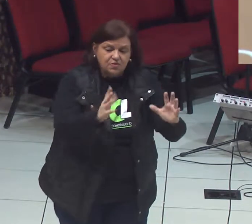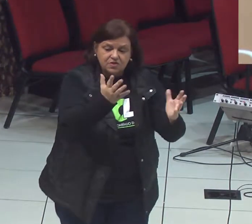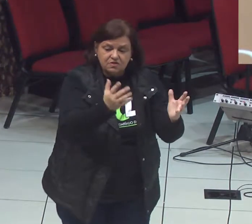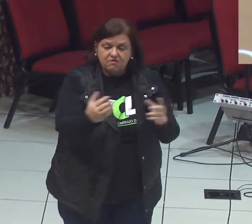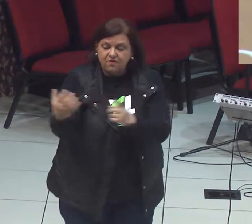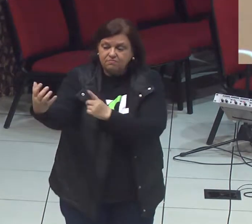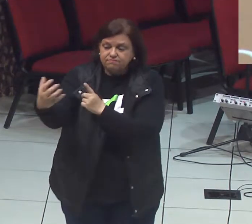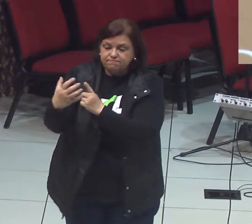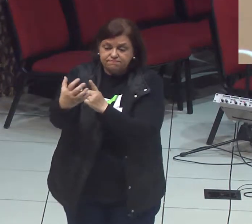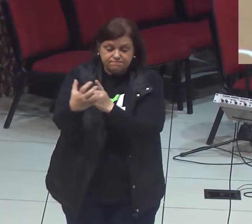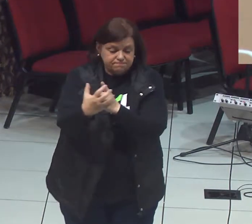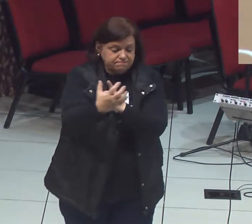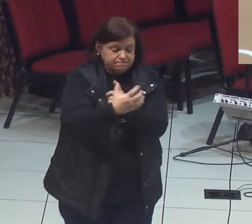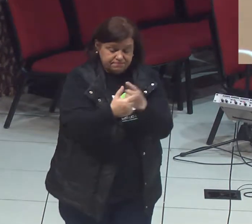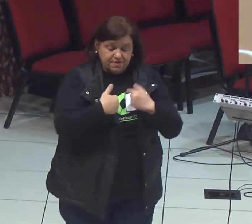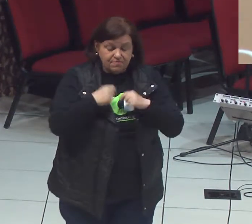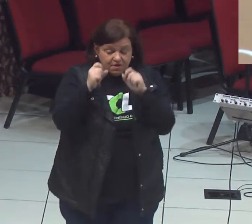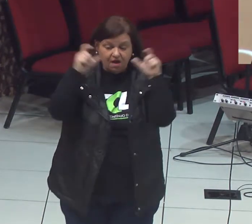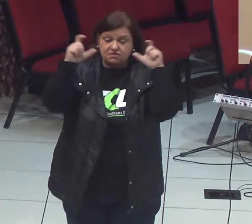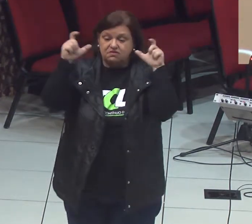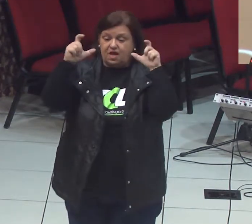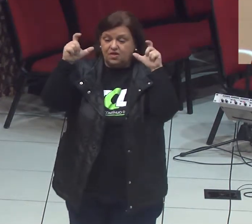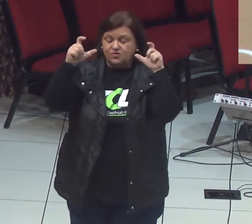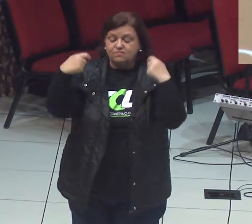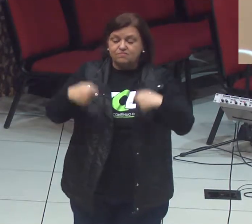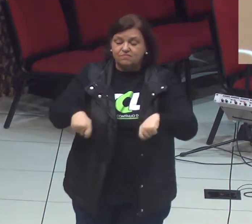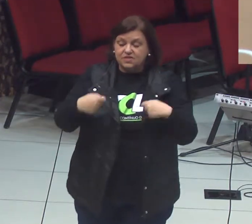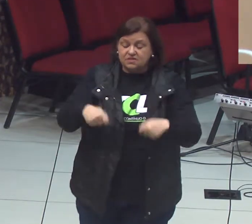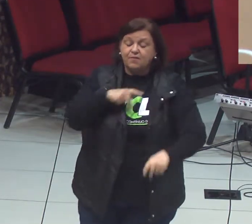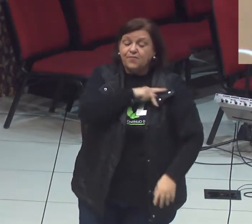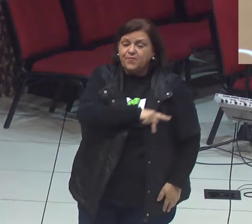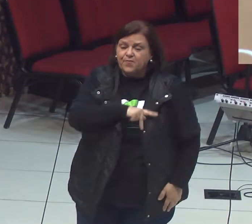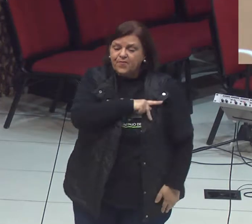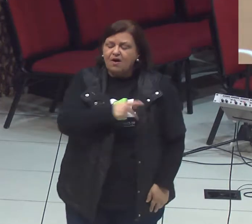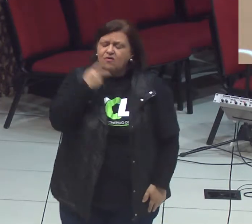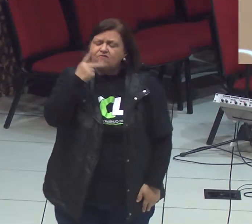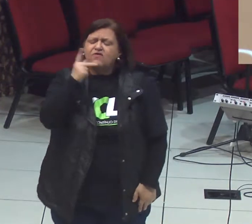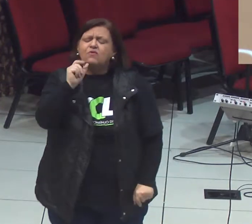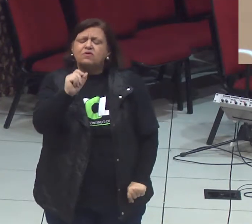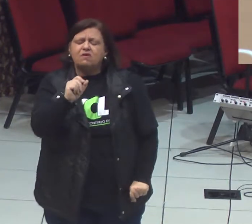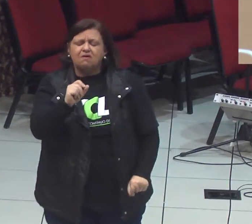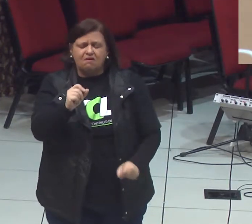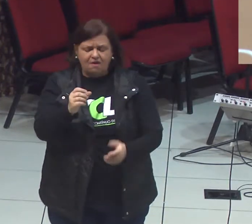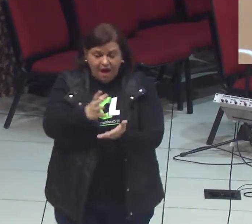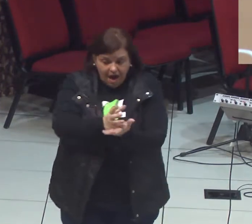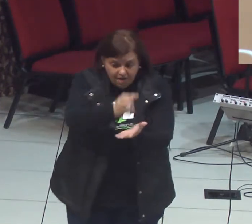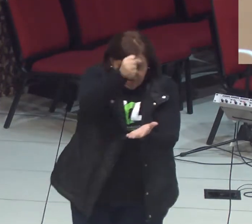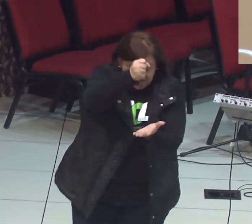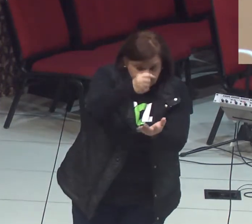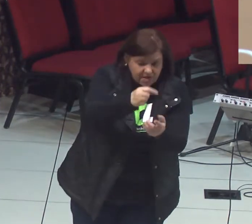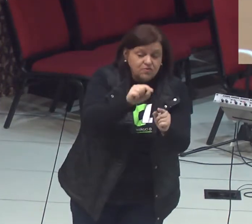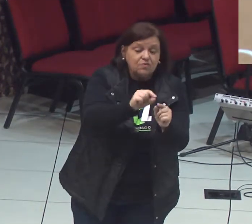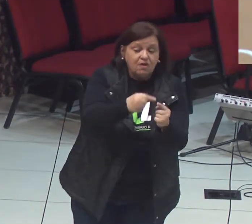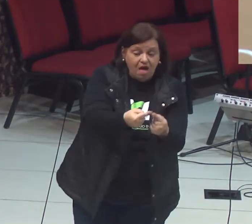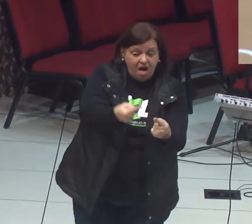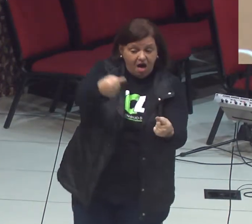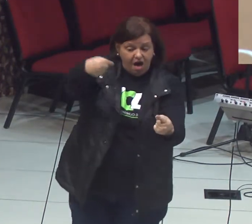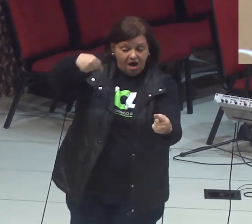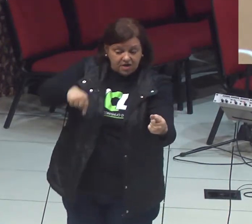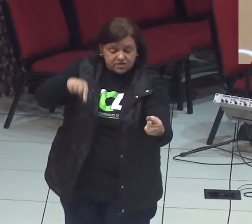Paulo reforça que antes do arrebatamento acontecer, não apenas o abandono da fé de alguns cristãos